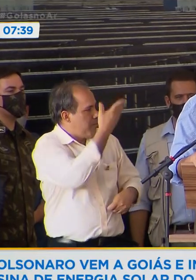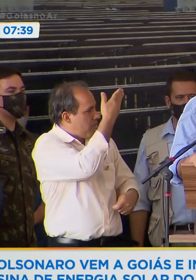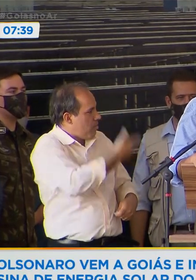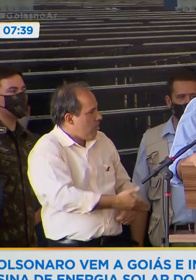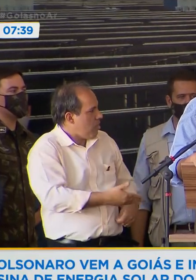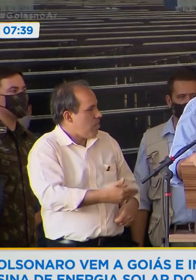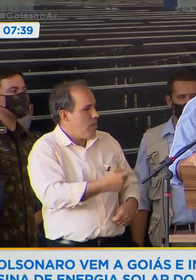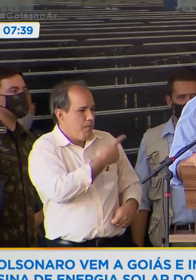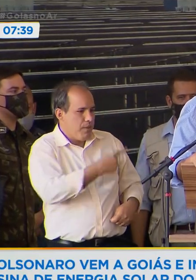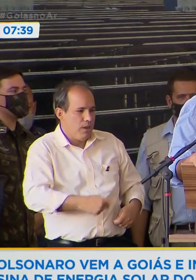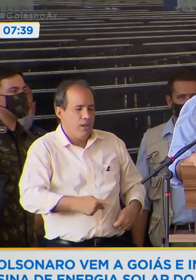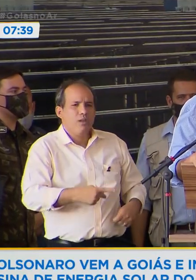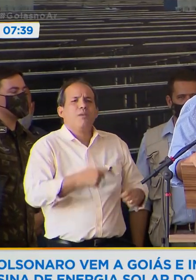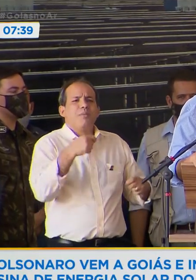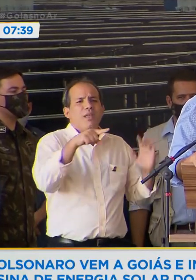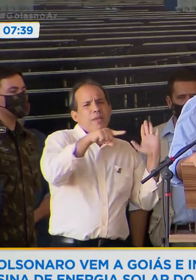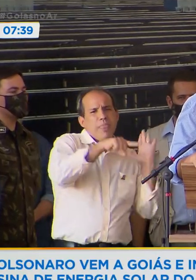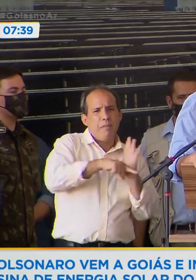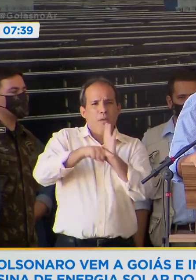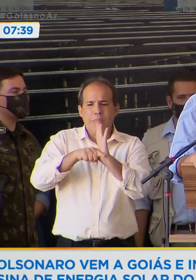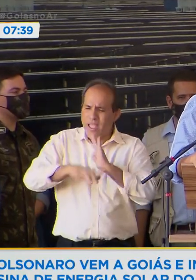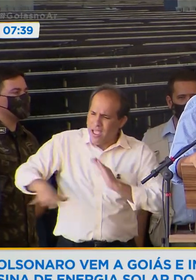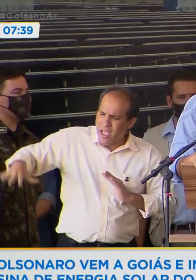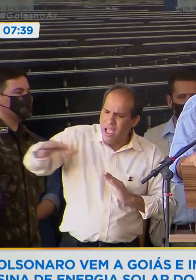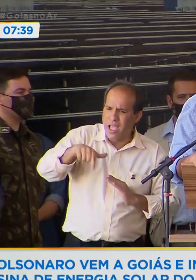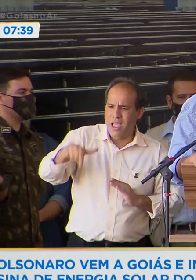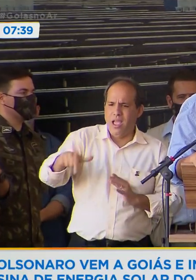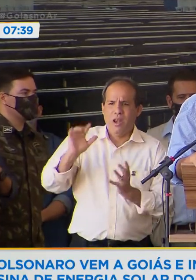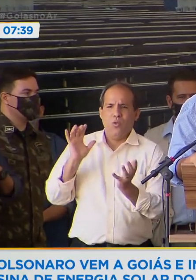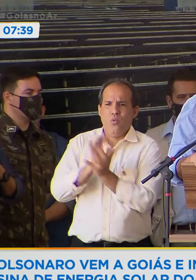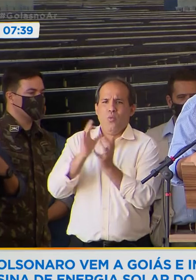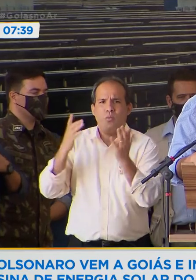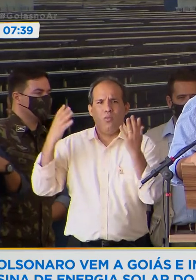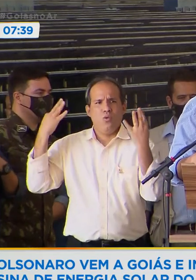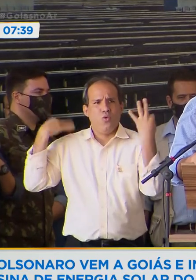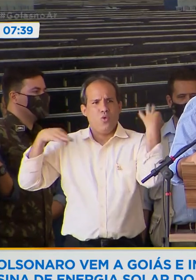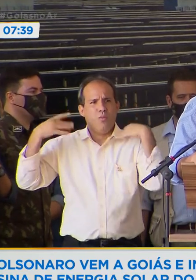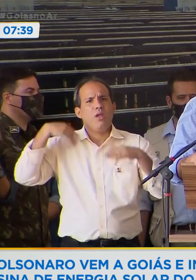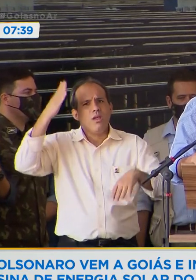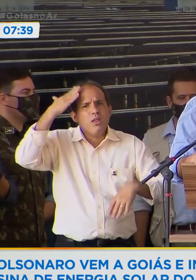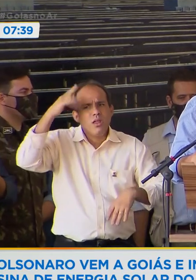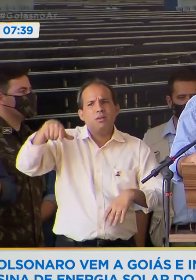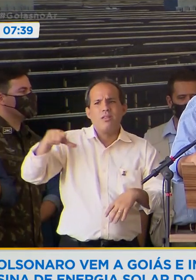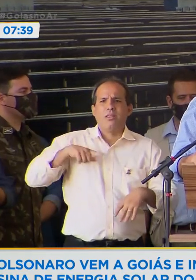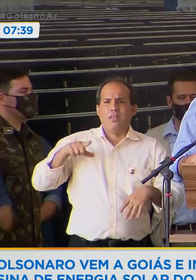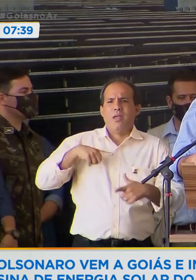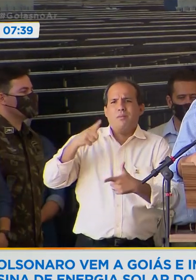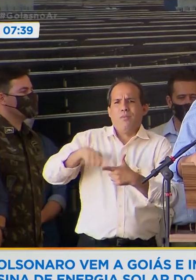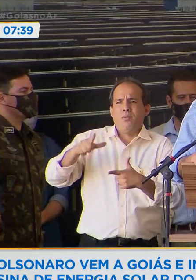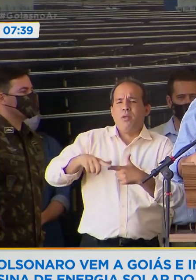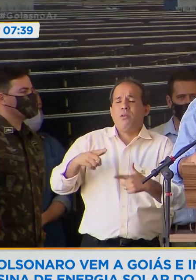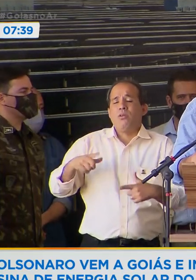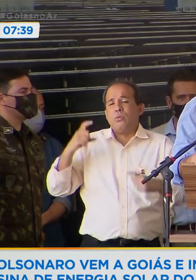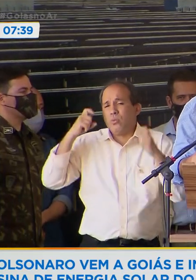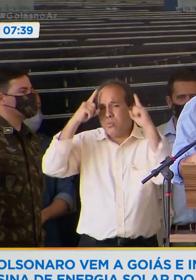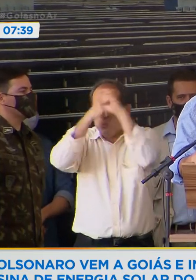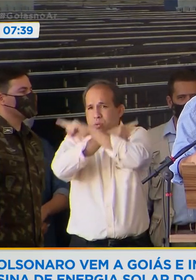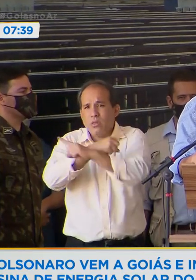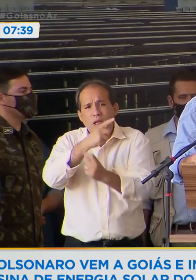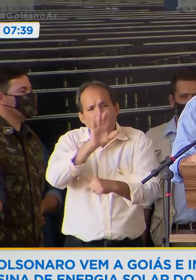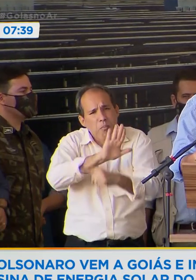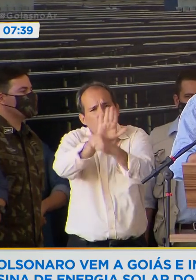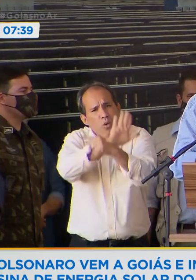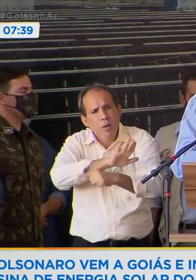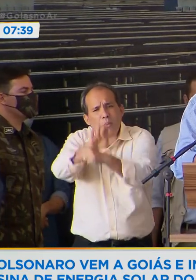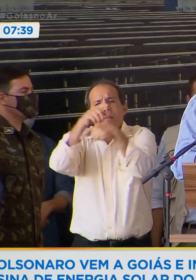o apoio a este segmento sabemos a gente culdades que eles têm enfrentado temos que estar apoiando